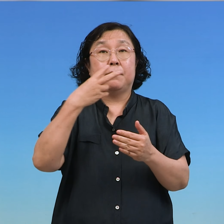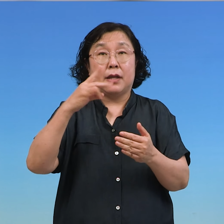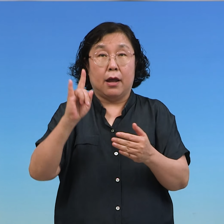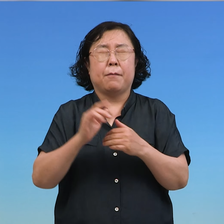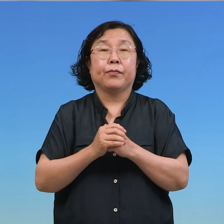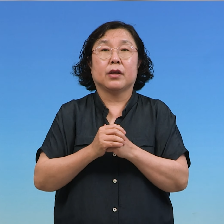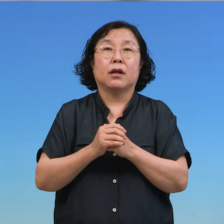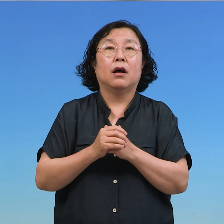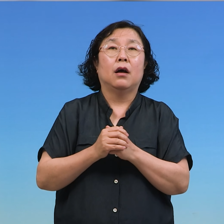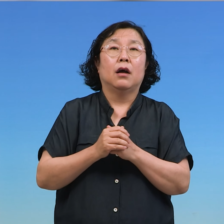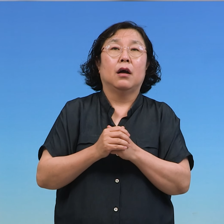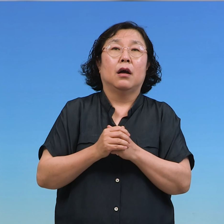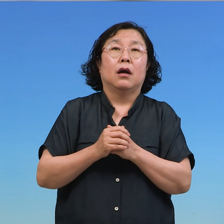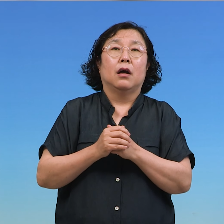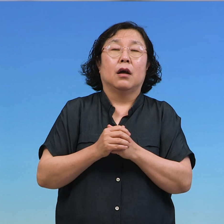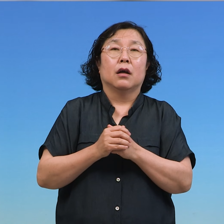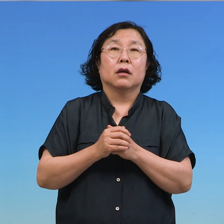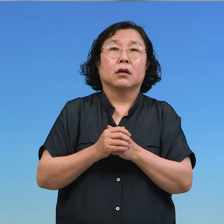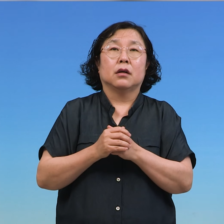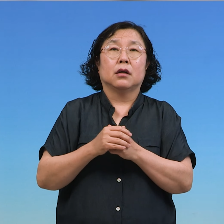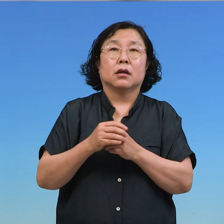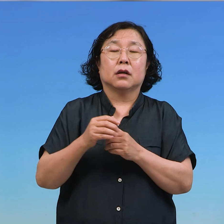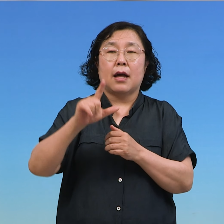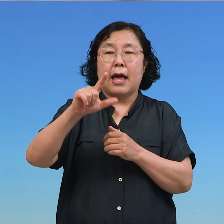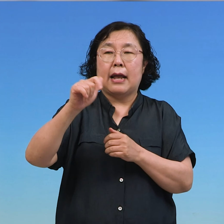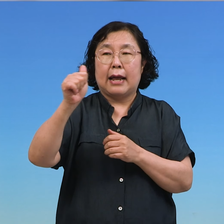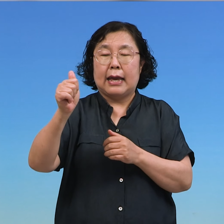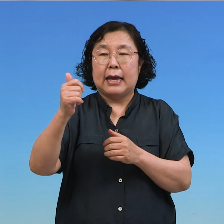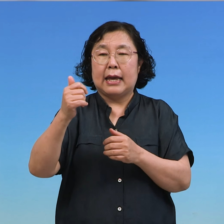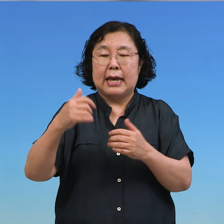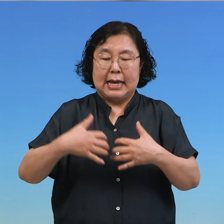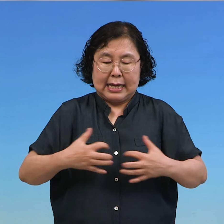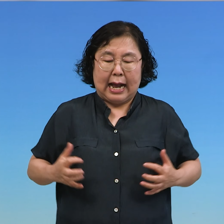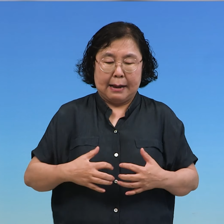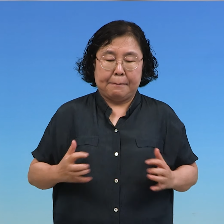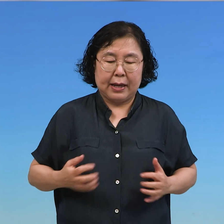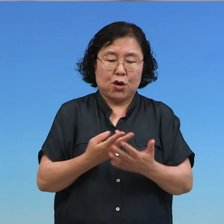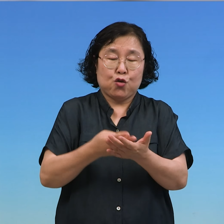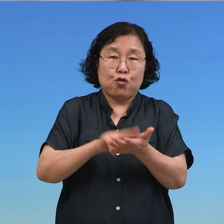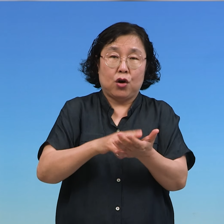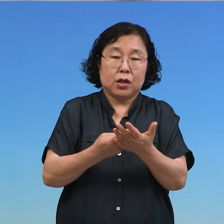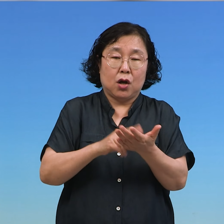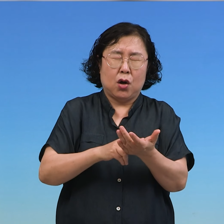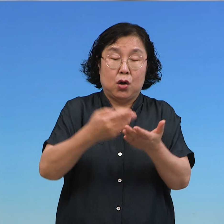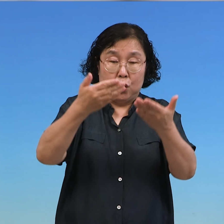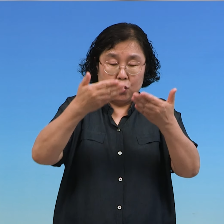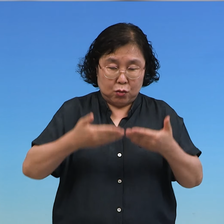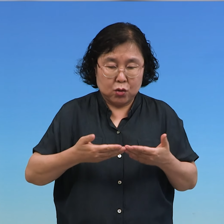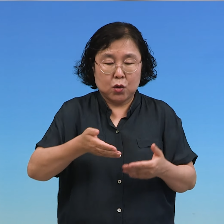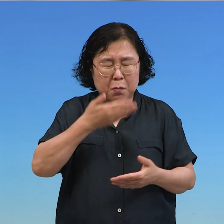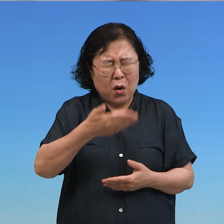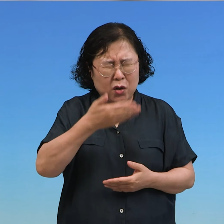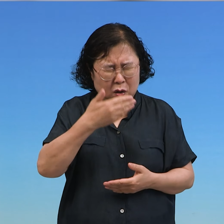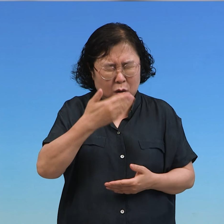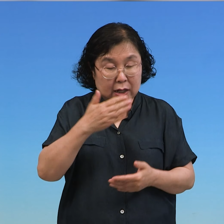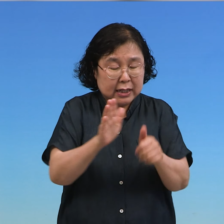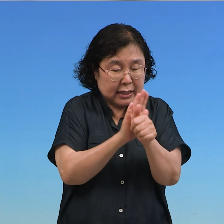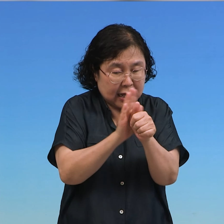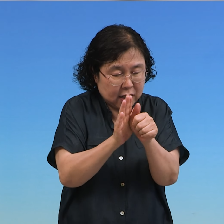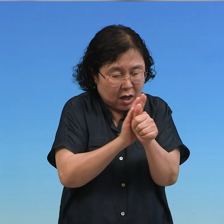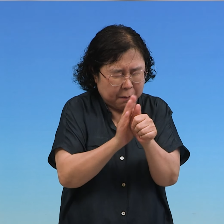20대니까 그래갖고 그 뒷마당에서 LA 갈비 구워가지고 꼭 이렇게 대접하고 그분 생각에